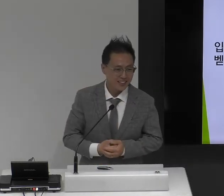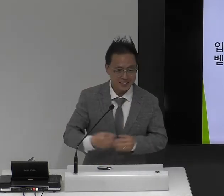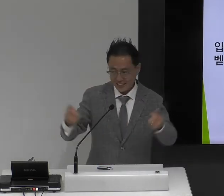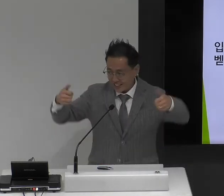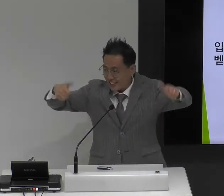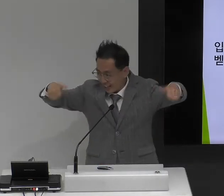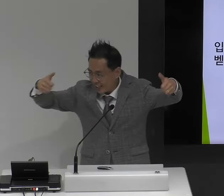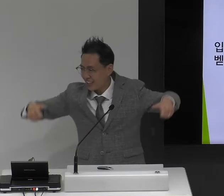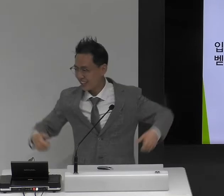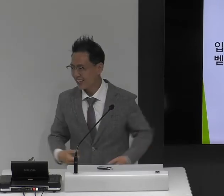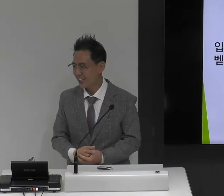자, 인사. 예.